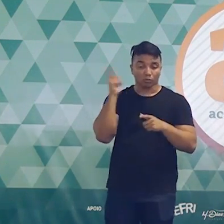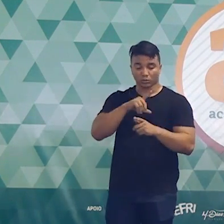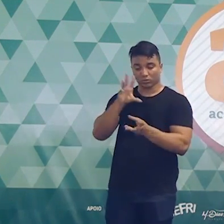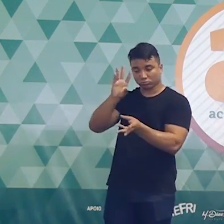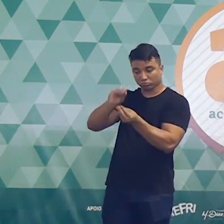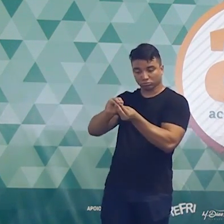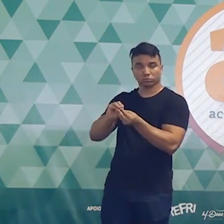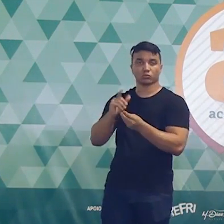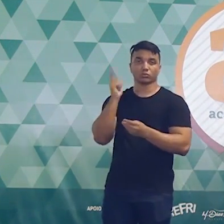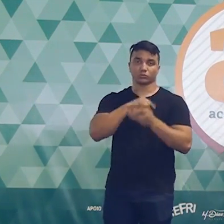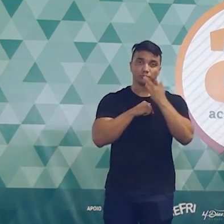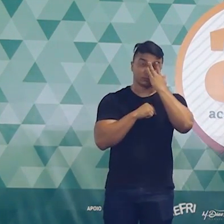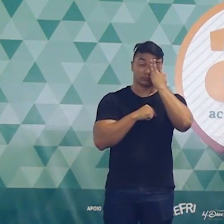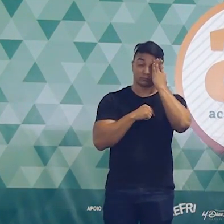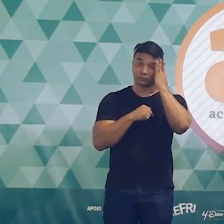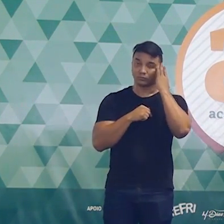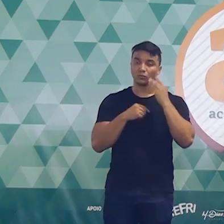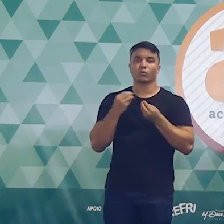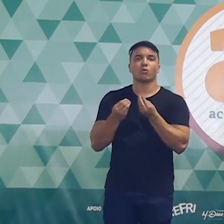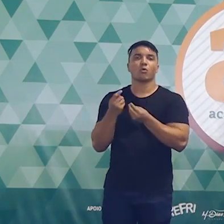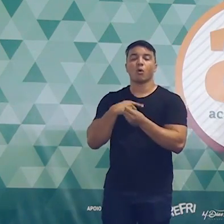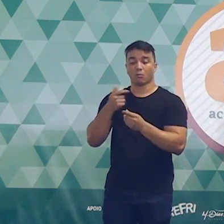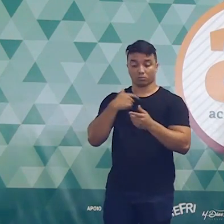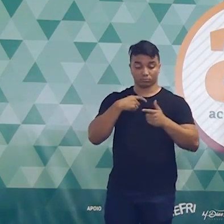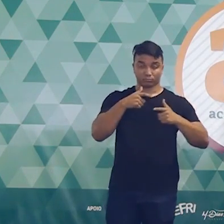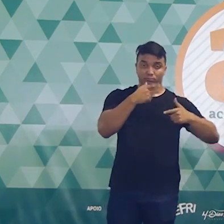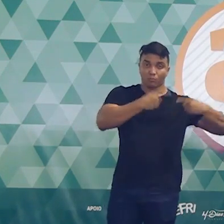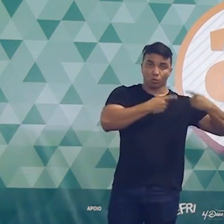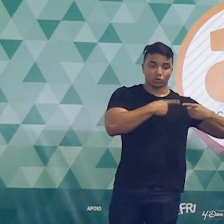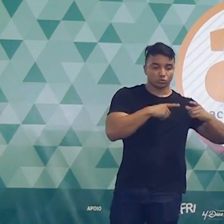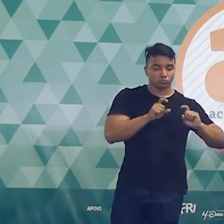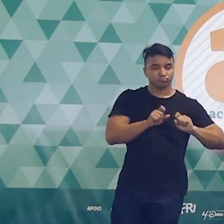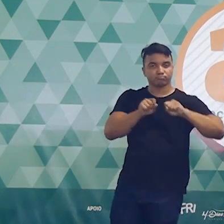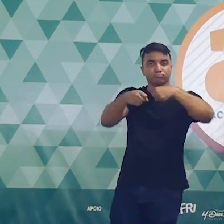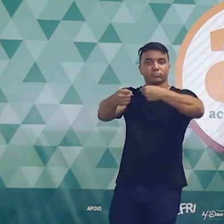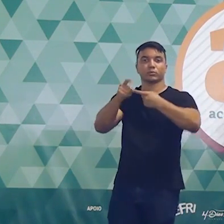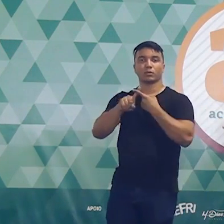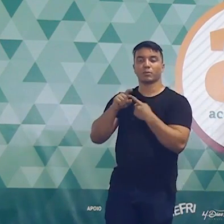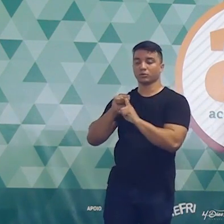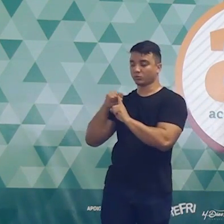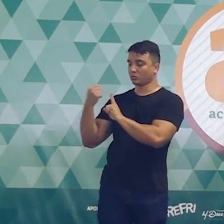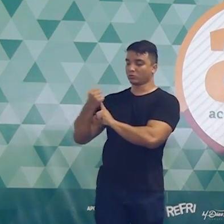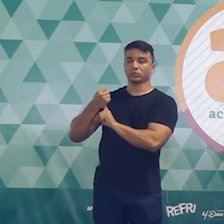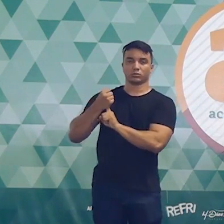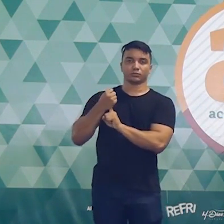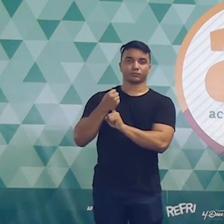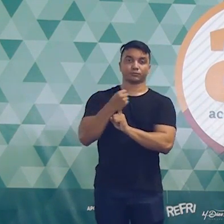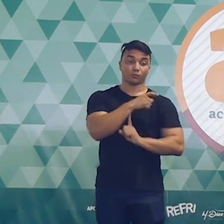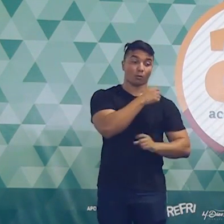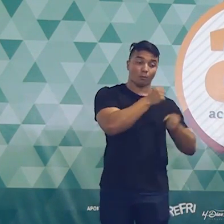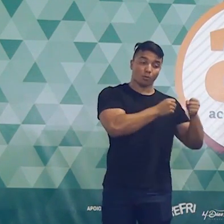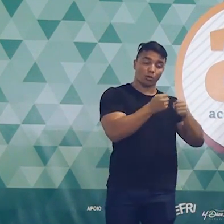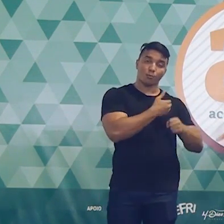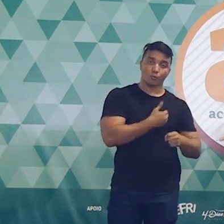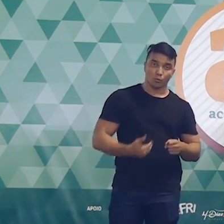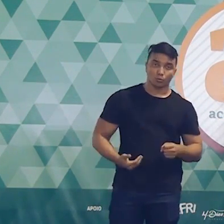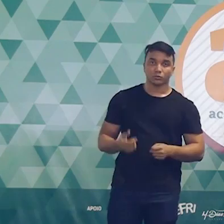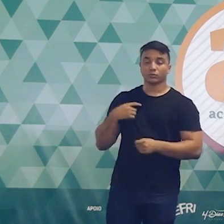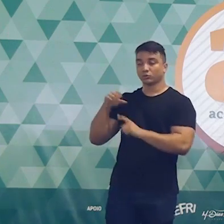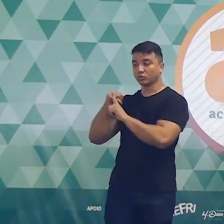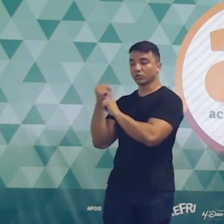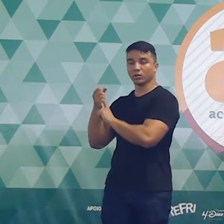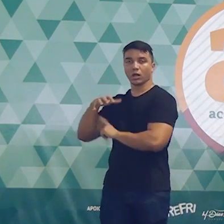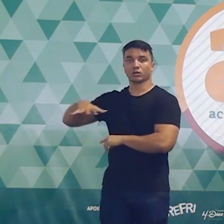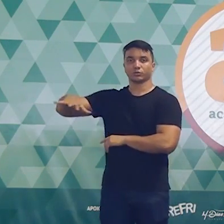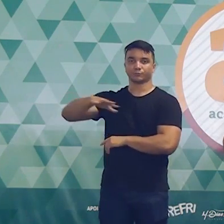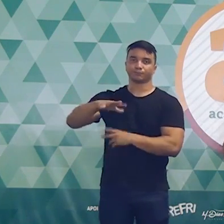mitigá-los, reduzi-los como? Com maior empenho político e social, do poder público e da sociedade civil, de pessoas